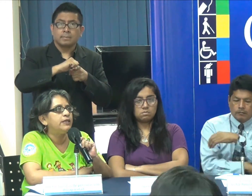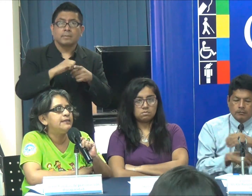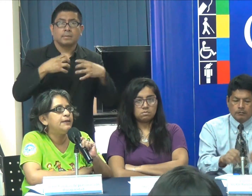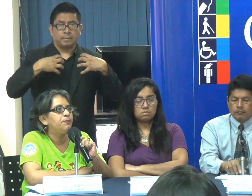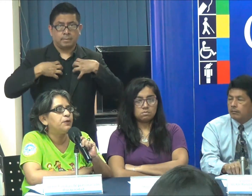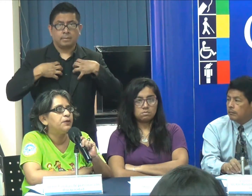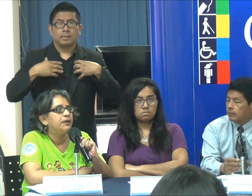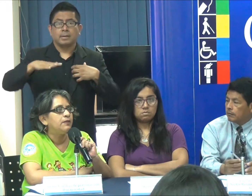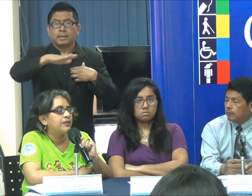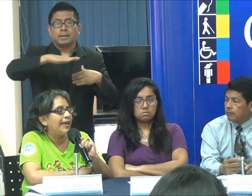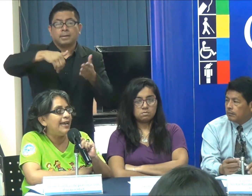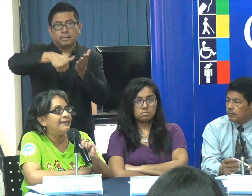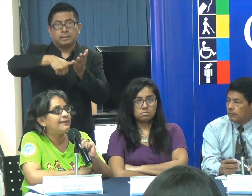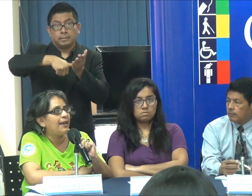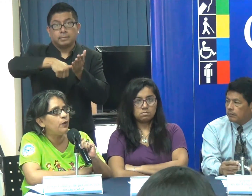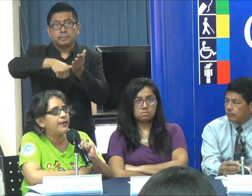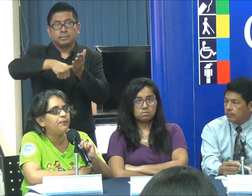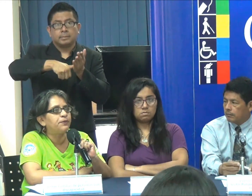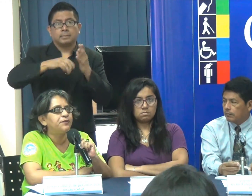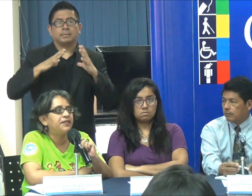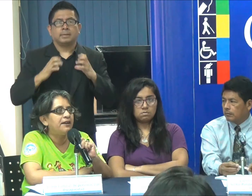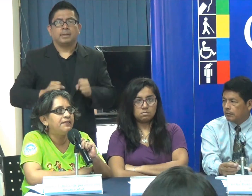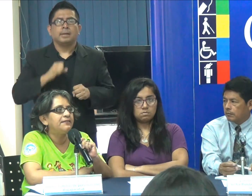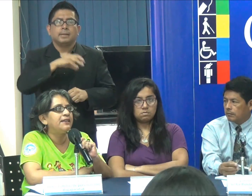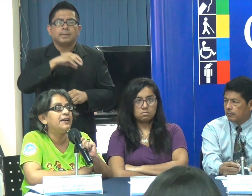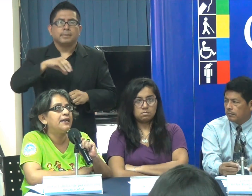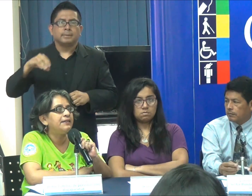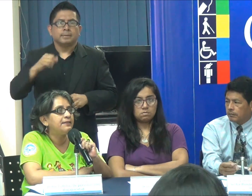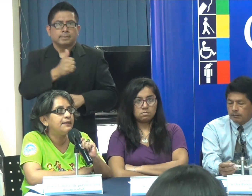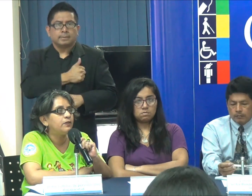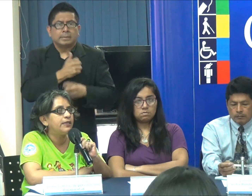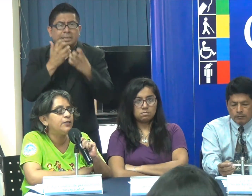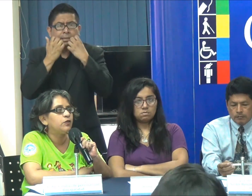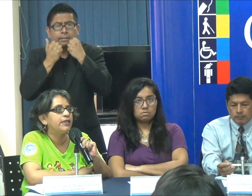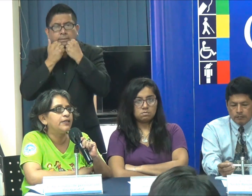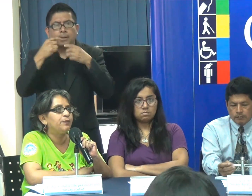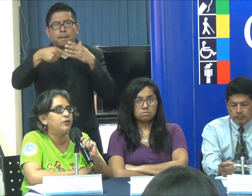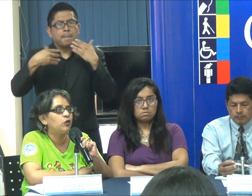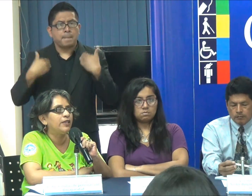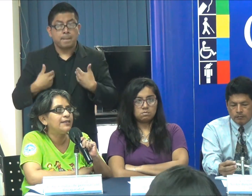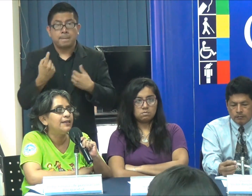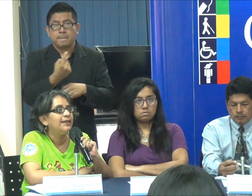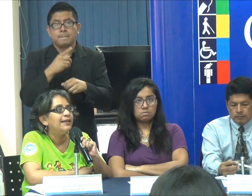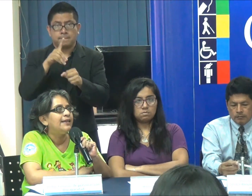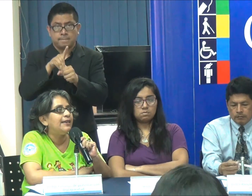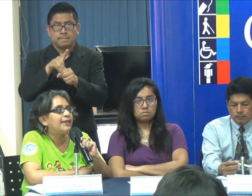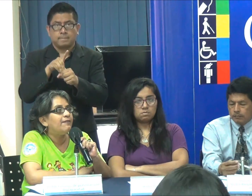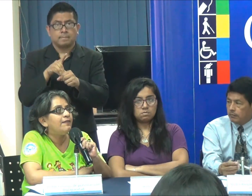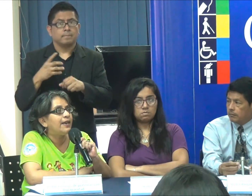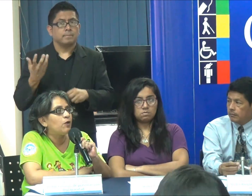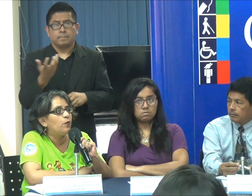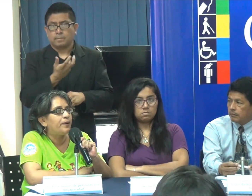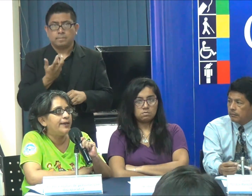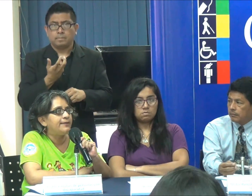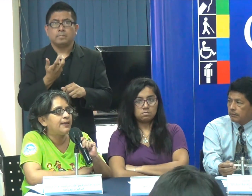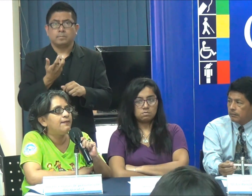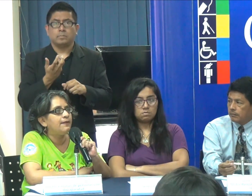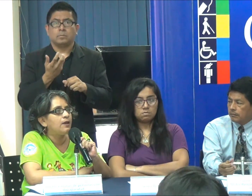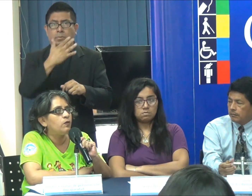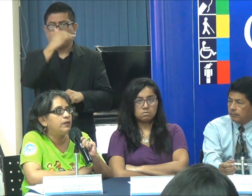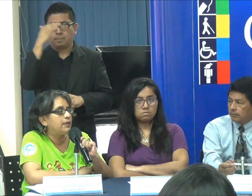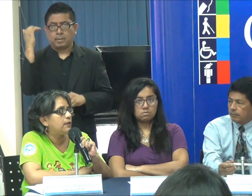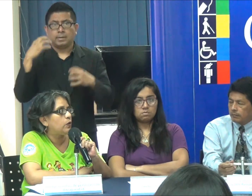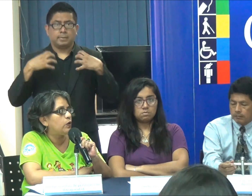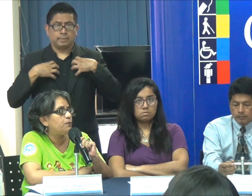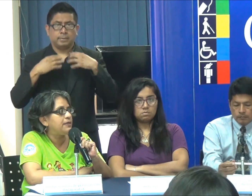vida de un municipio. O sea, el Estado es responsable, es el garante de los derechos de las personas que viven en un país, que